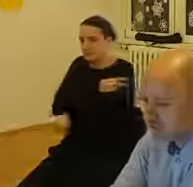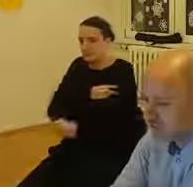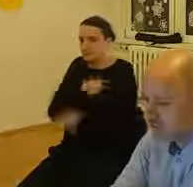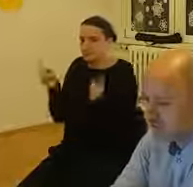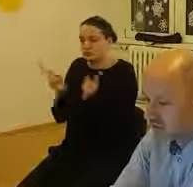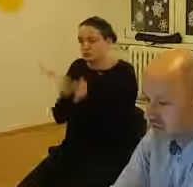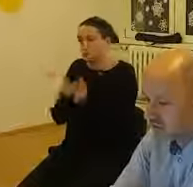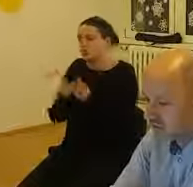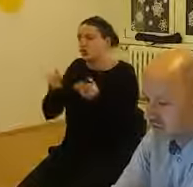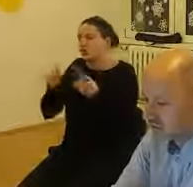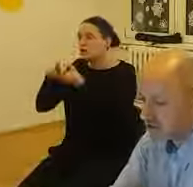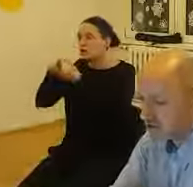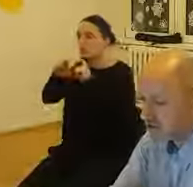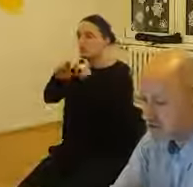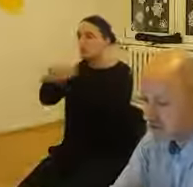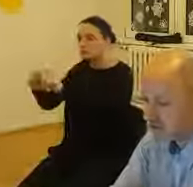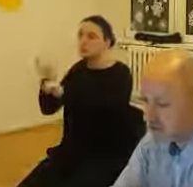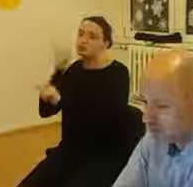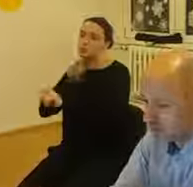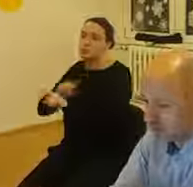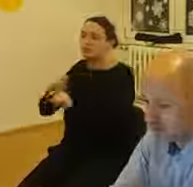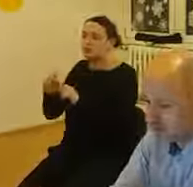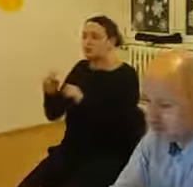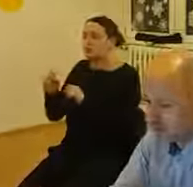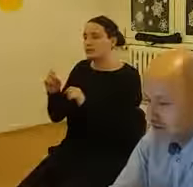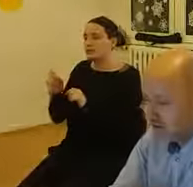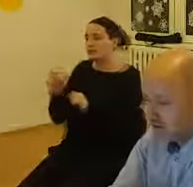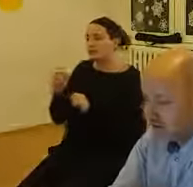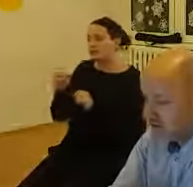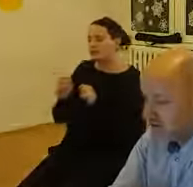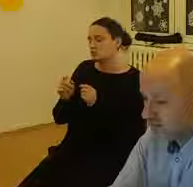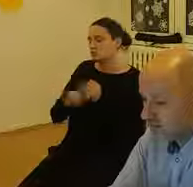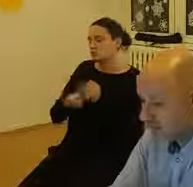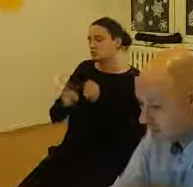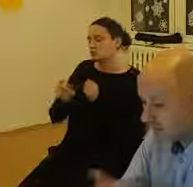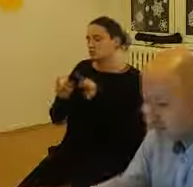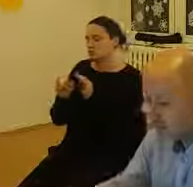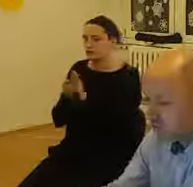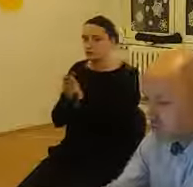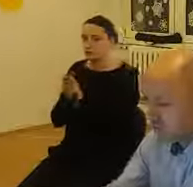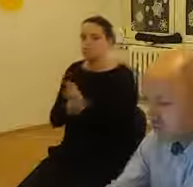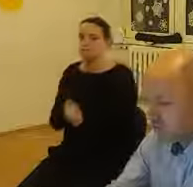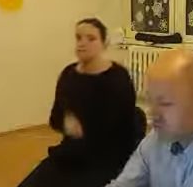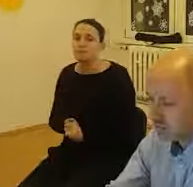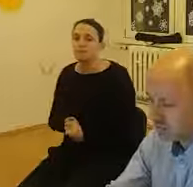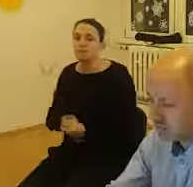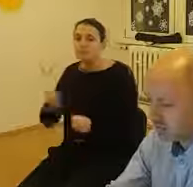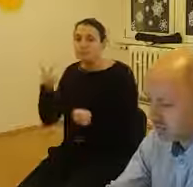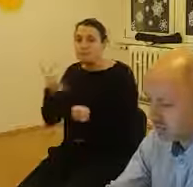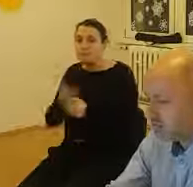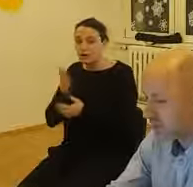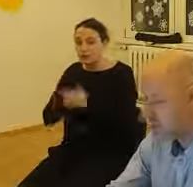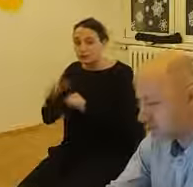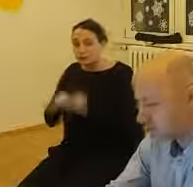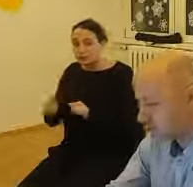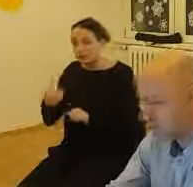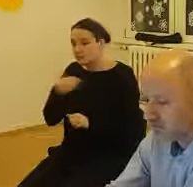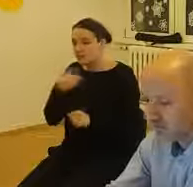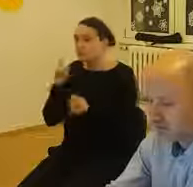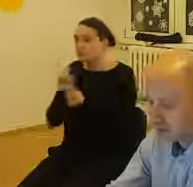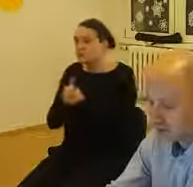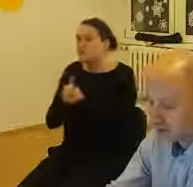budynku, w którym wygaszane jest gimnazjum numer 19. W ramach tych 2,5 lat odbyły się również spotkania z